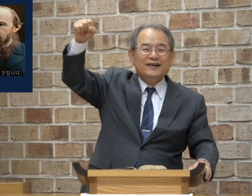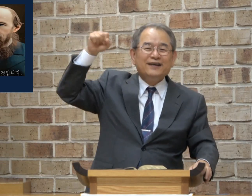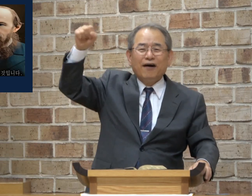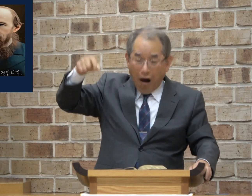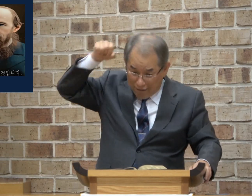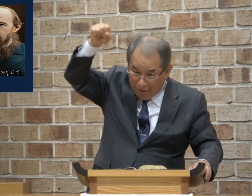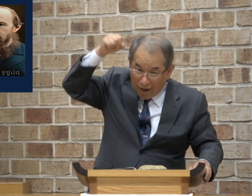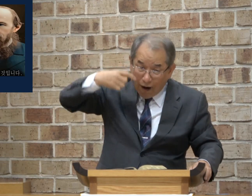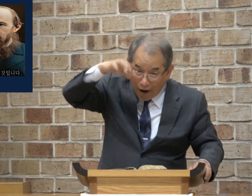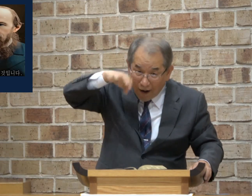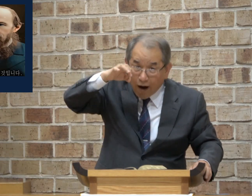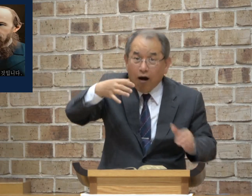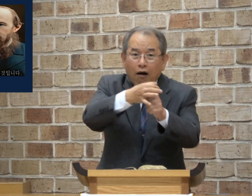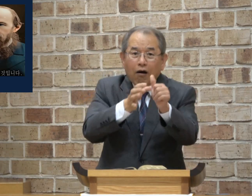젊은이들을 대표해서